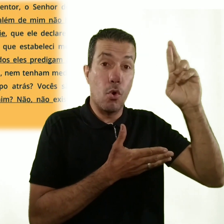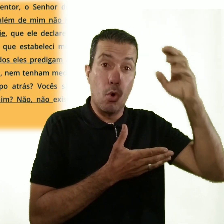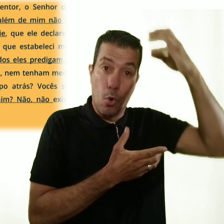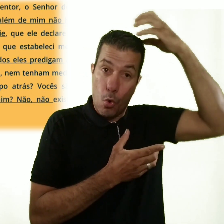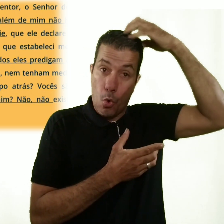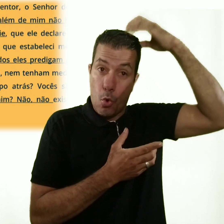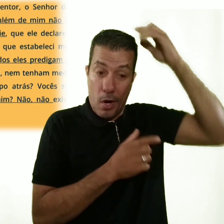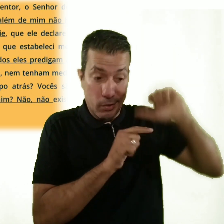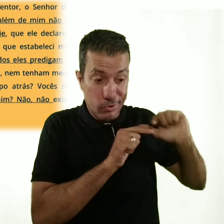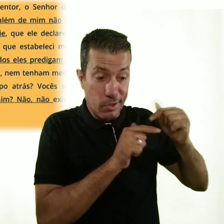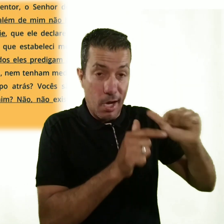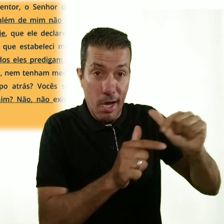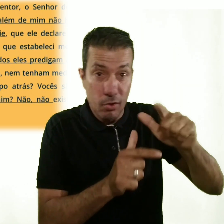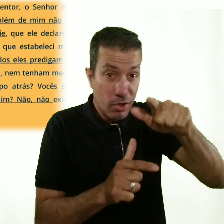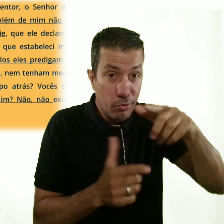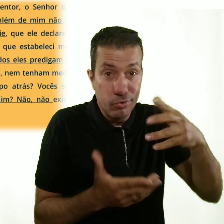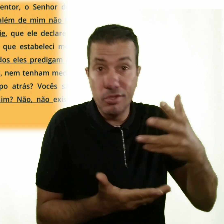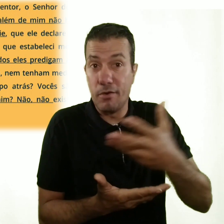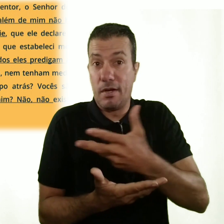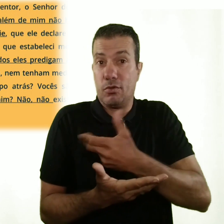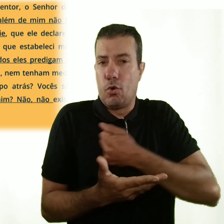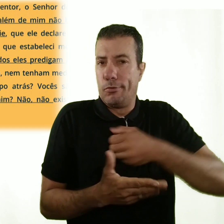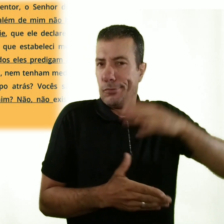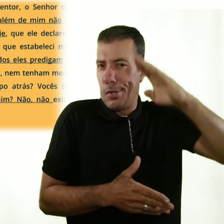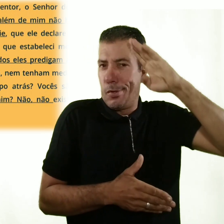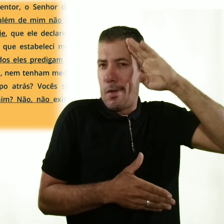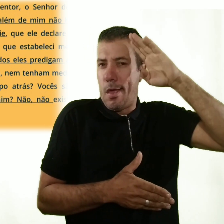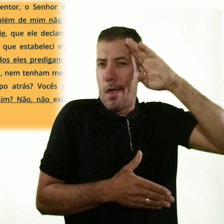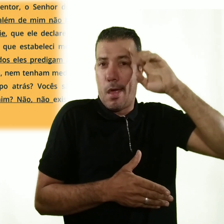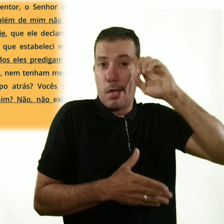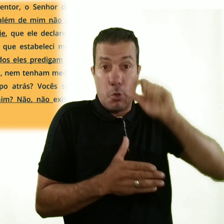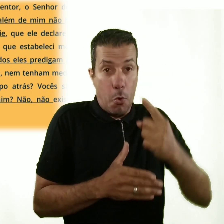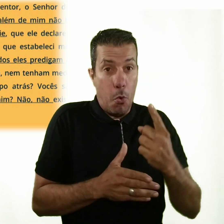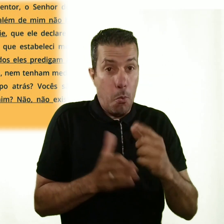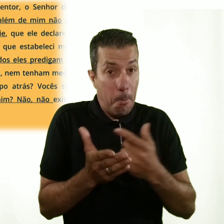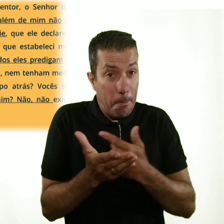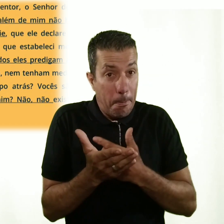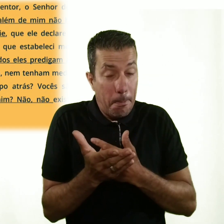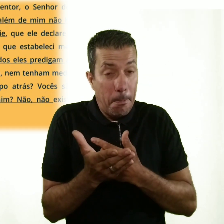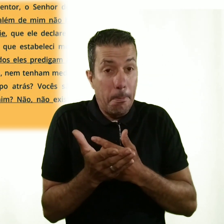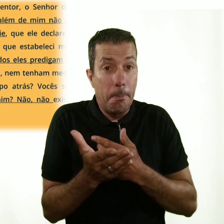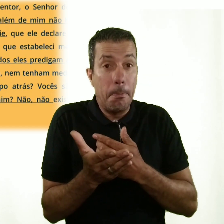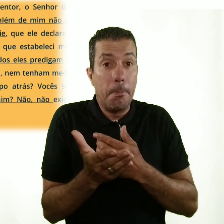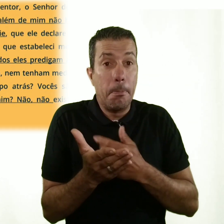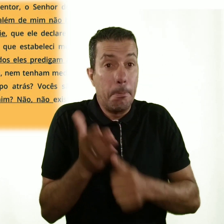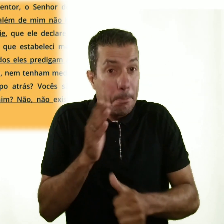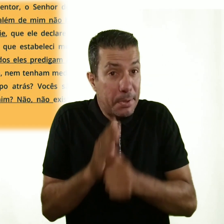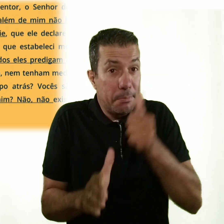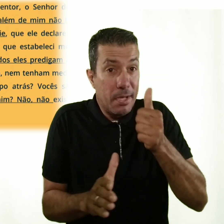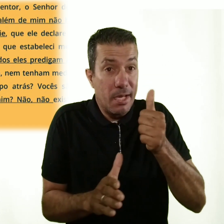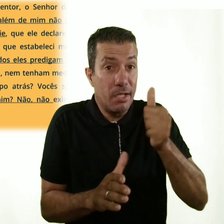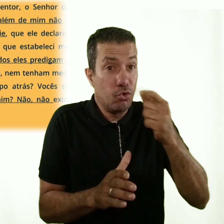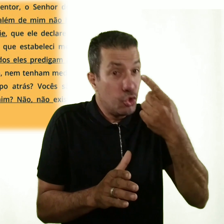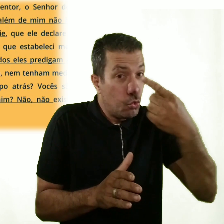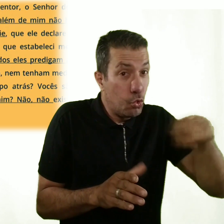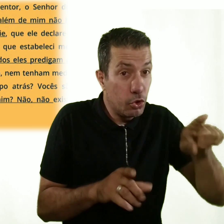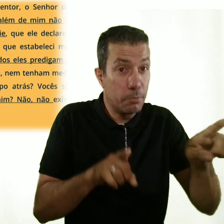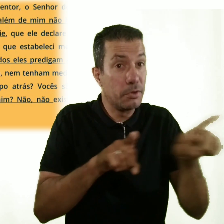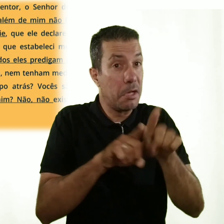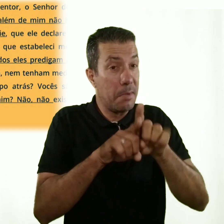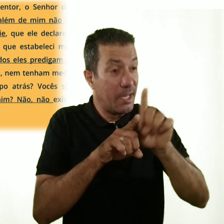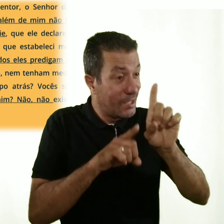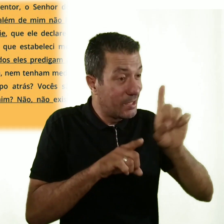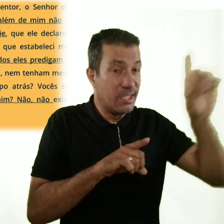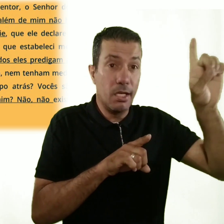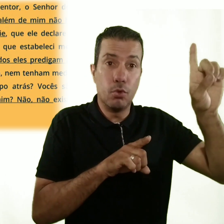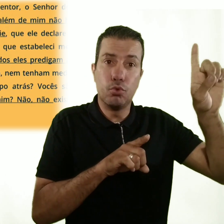Redentor, o Senhor dos Exércitos. Eu sou o primeiro e eu sou o último. Além de mim não há Deus. Vocês estão percebendo que ele está